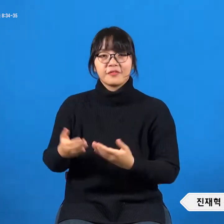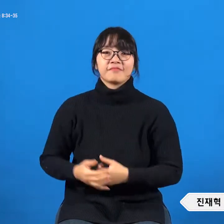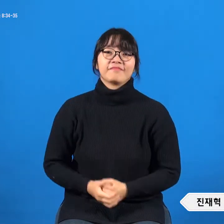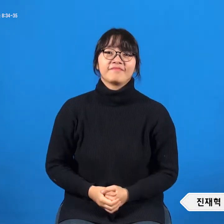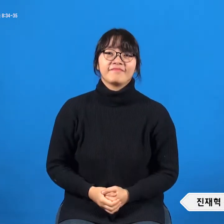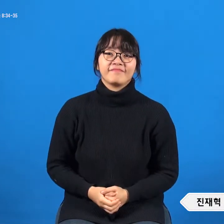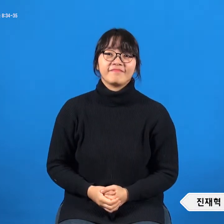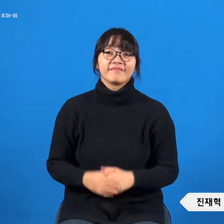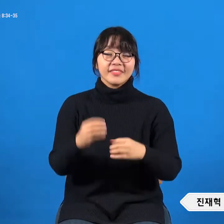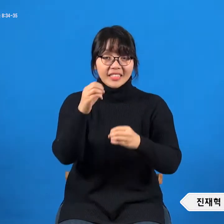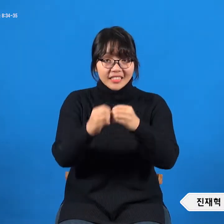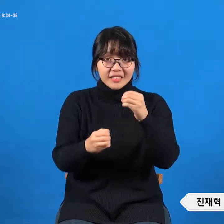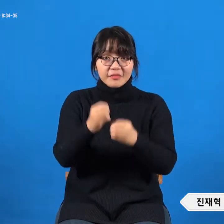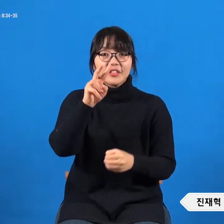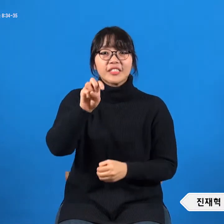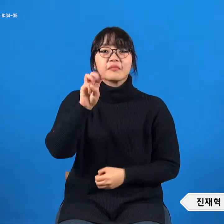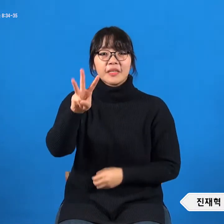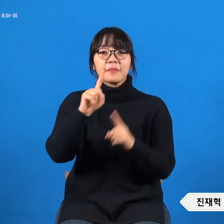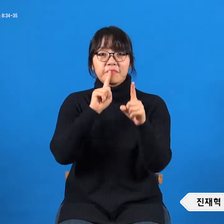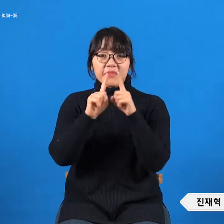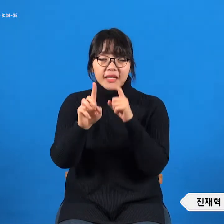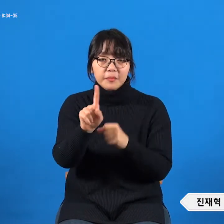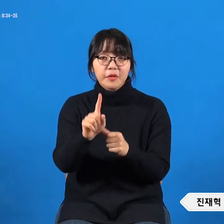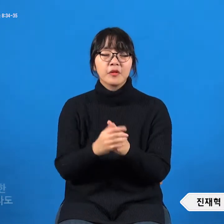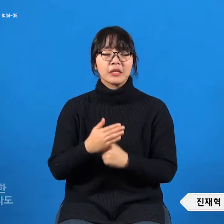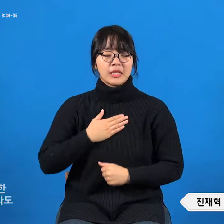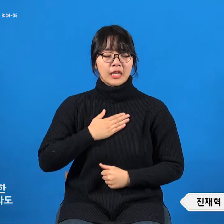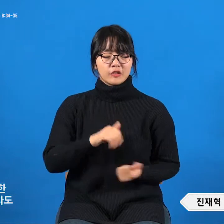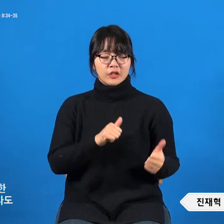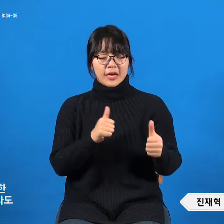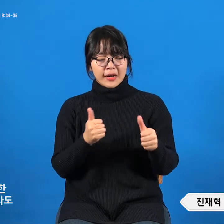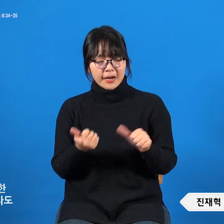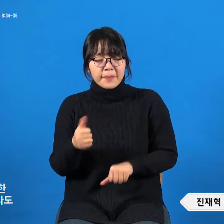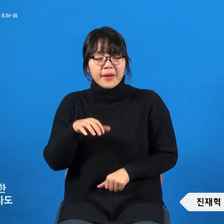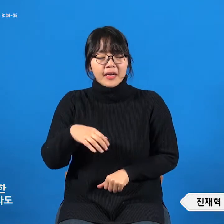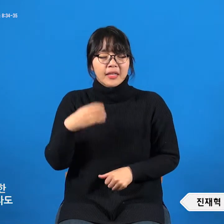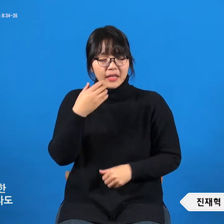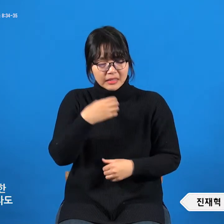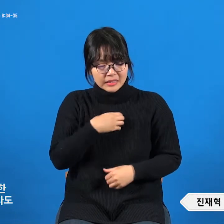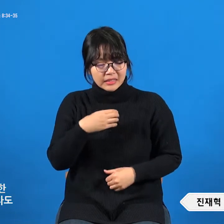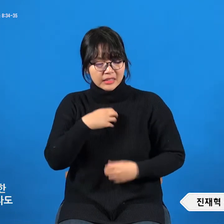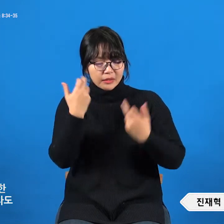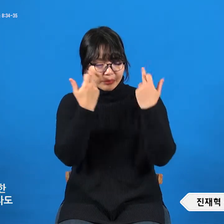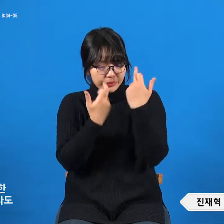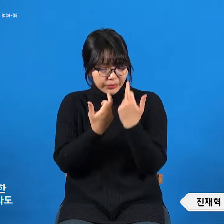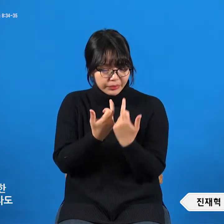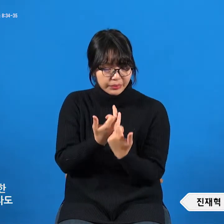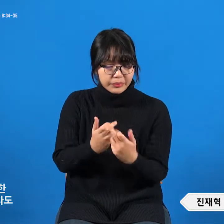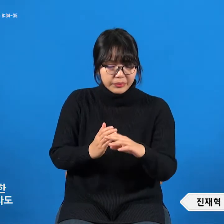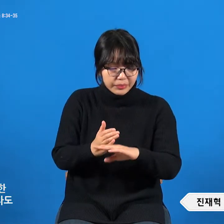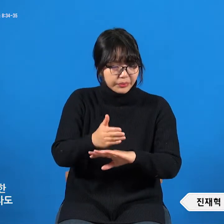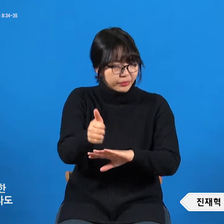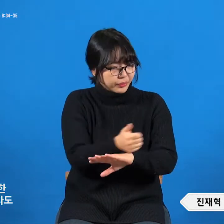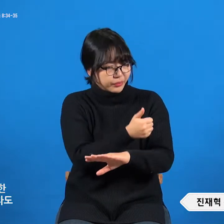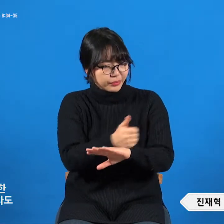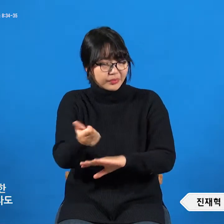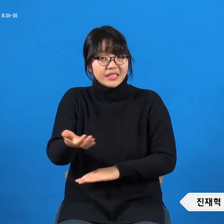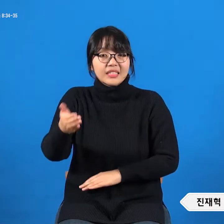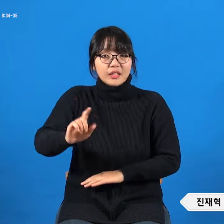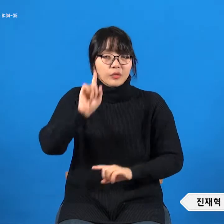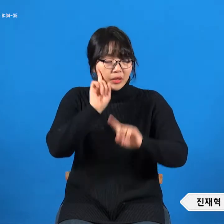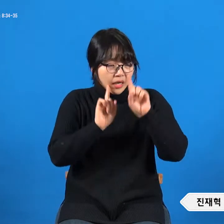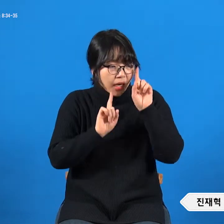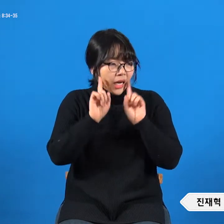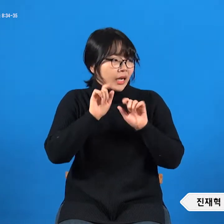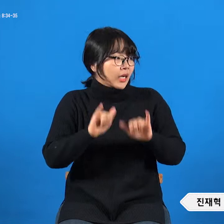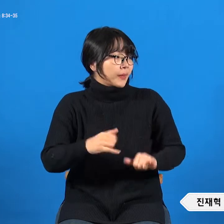있습니다. 그래서 시편 23편은 말씀합니다. 내가 사망의 음침한 골짜기를 다닐지라도 해를 두려워하지 않는 것은